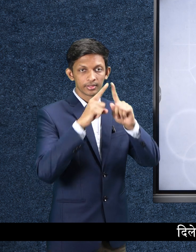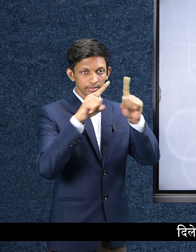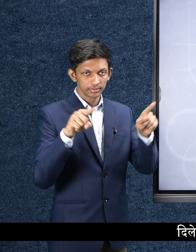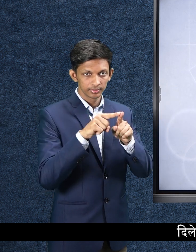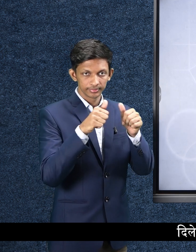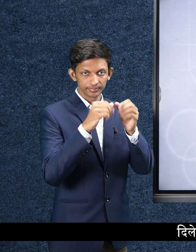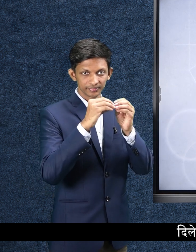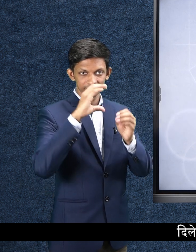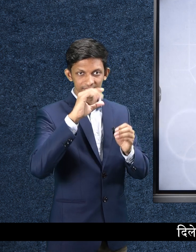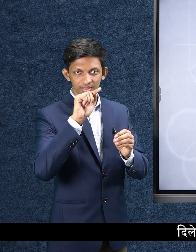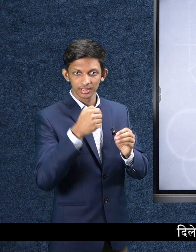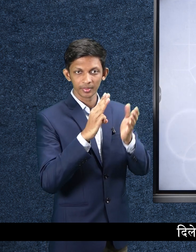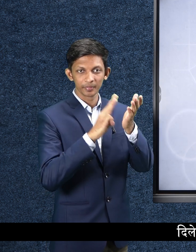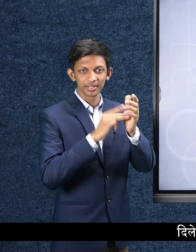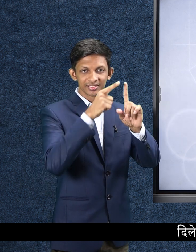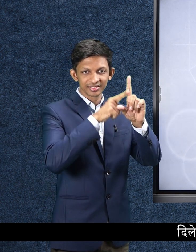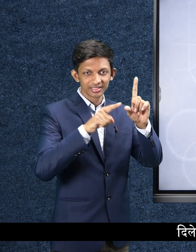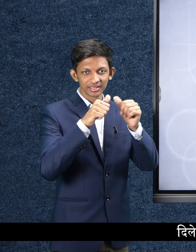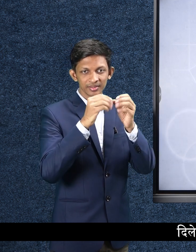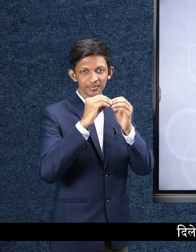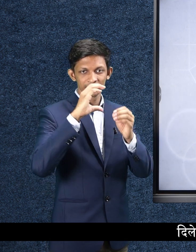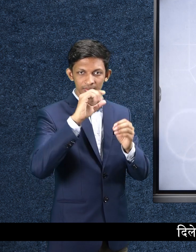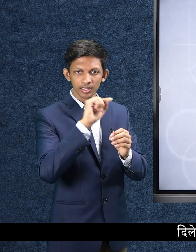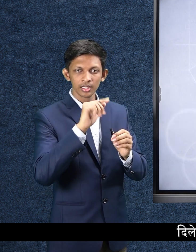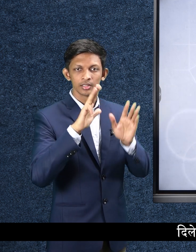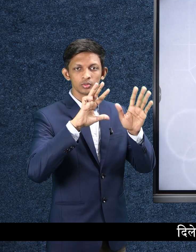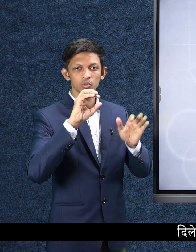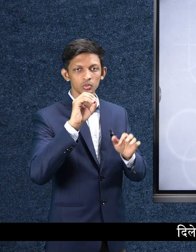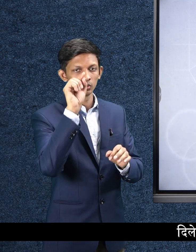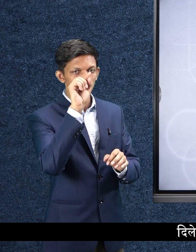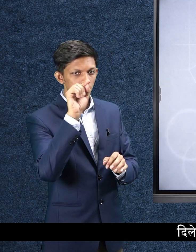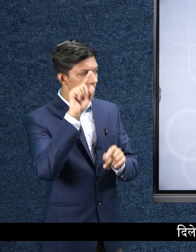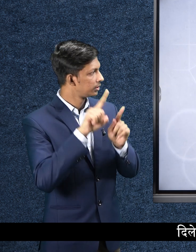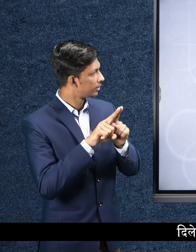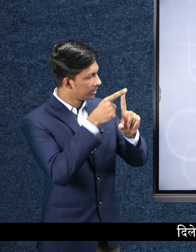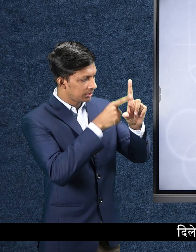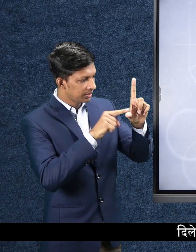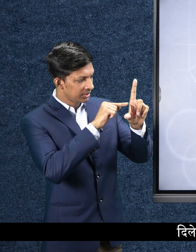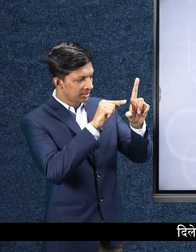दिलेले ट्रायंगल ABC M अँगल ABC इक्वल्स टू 90 डिग्रीज.